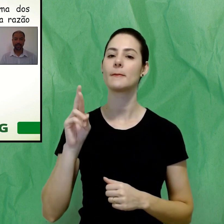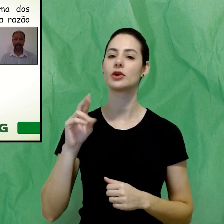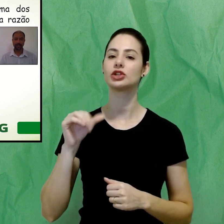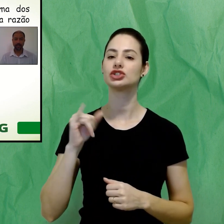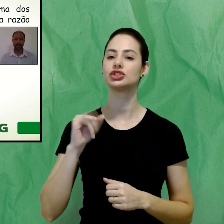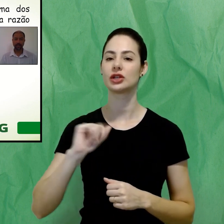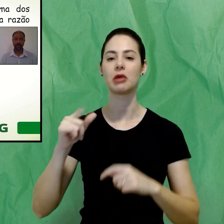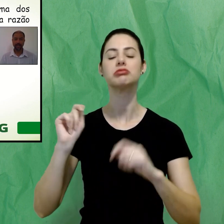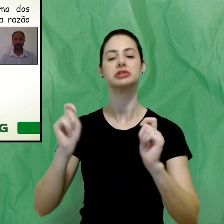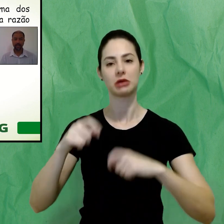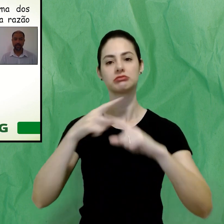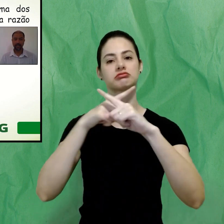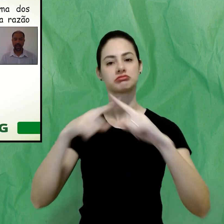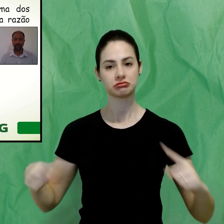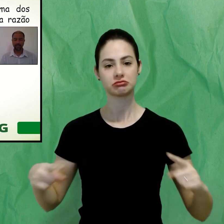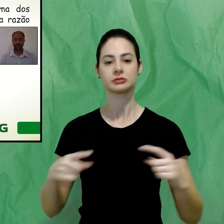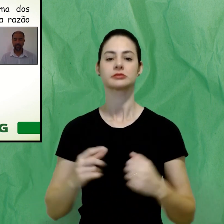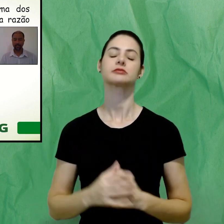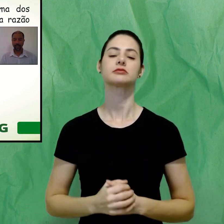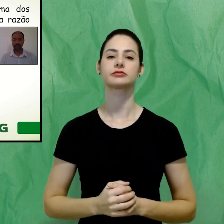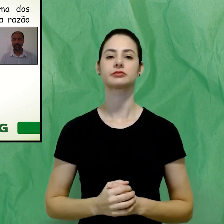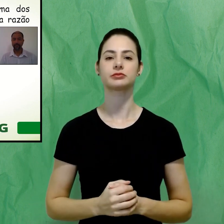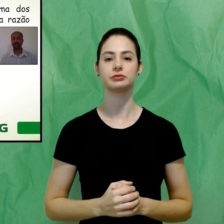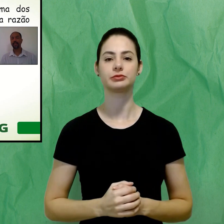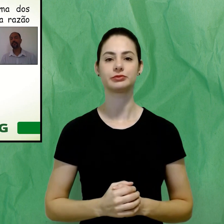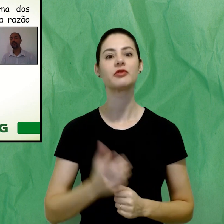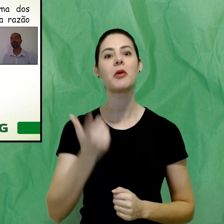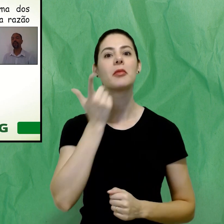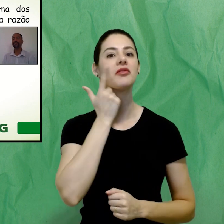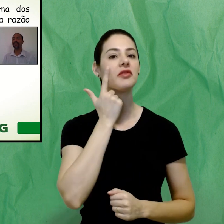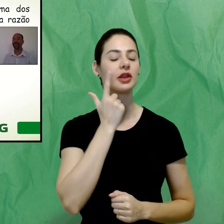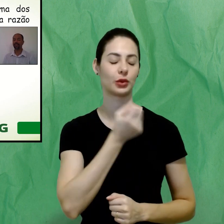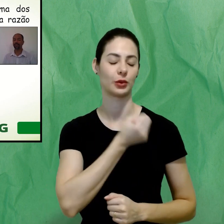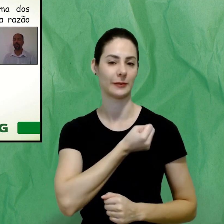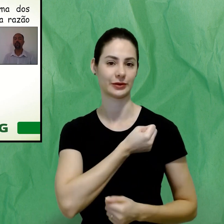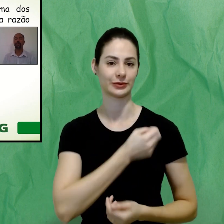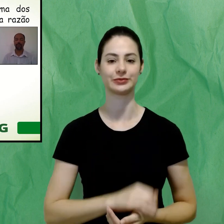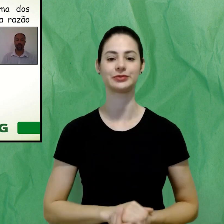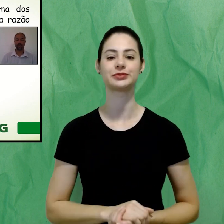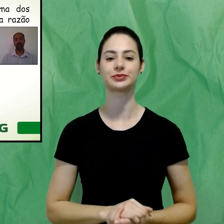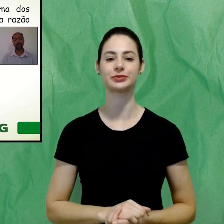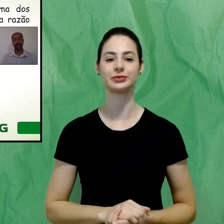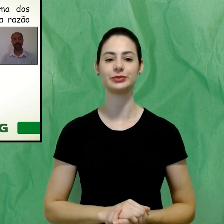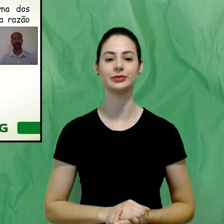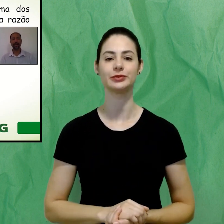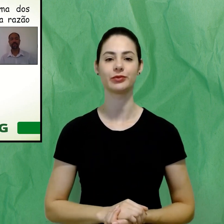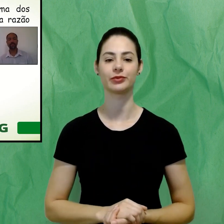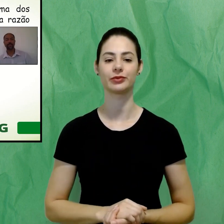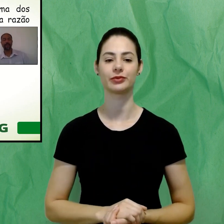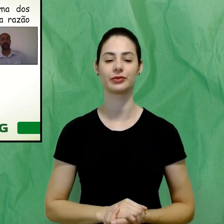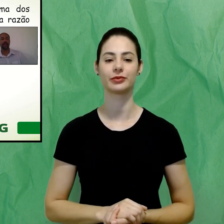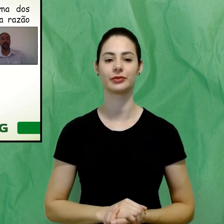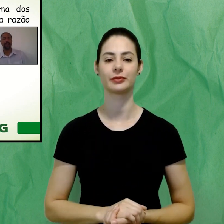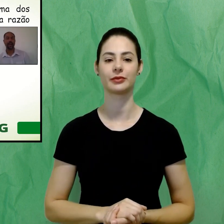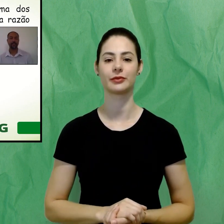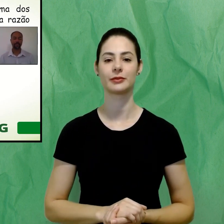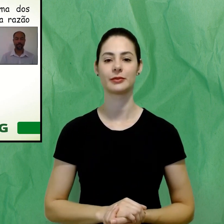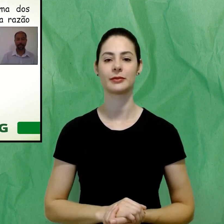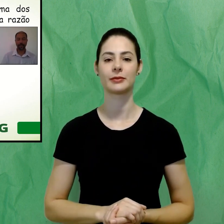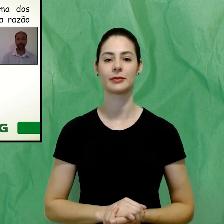uma dessas razões iniciais. Beleza? Então, vamos verificar isso com números. Pegando a nossa